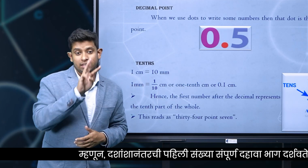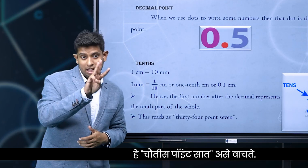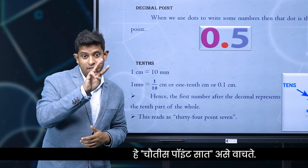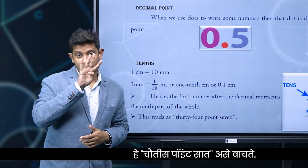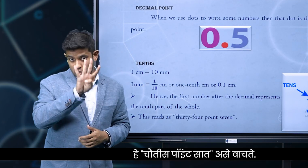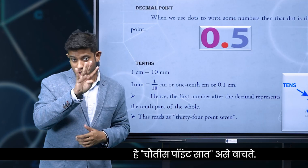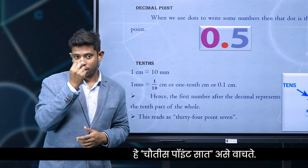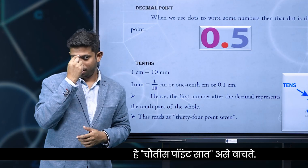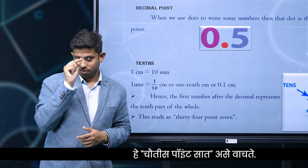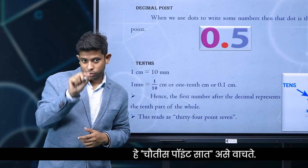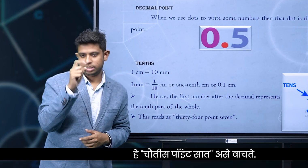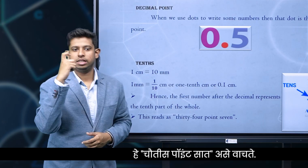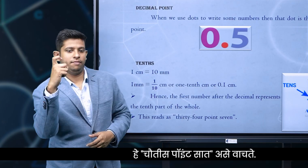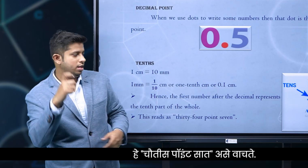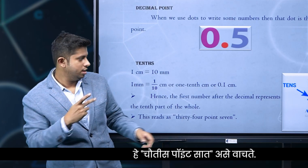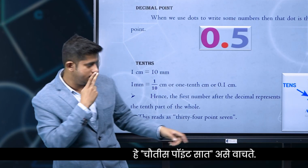हे 34.7 असे वाचते.